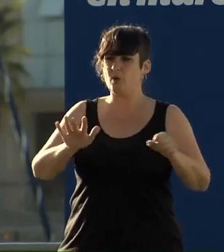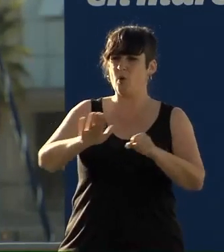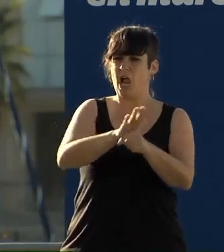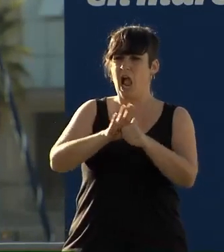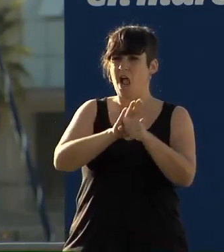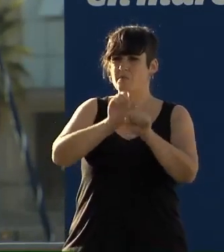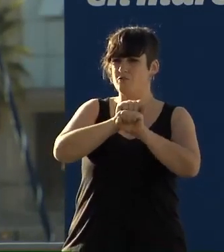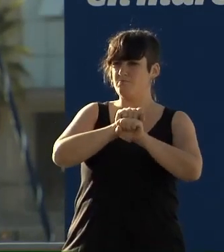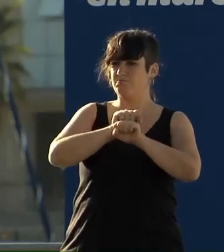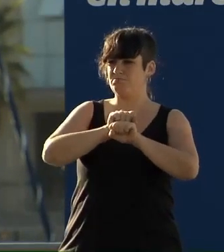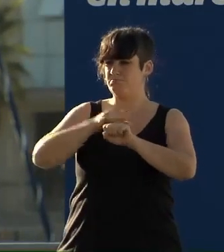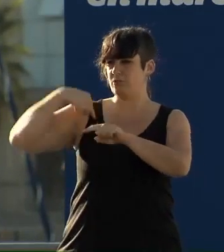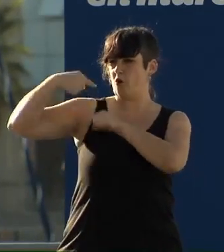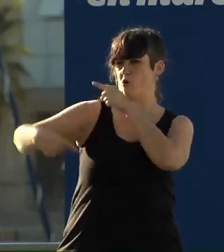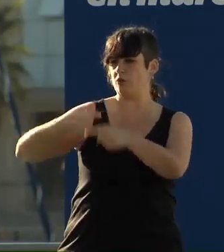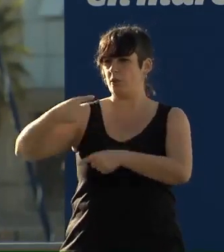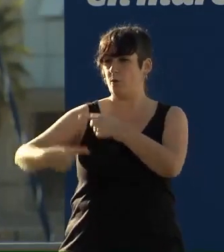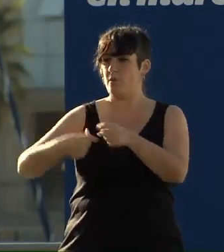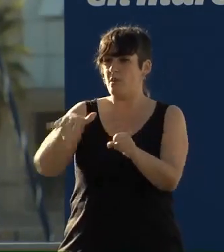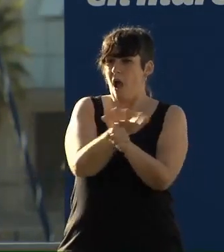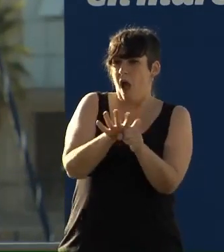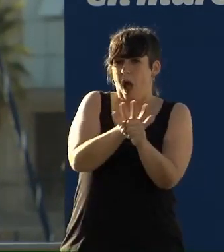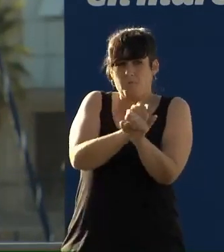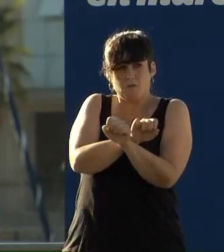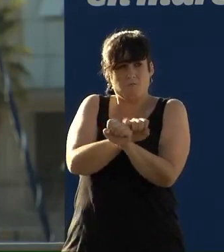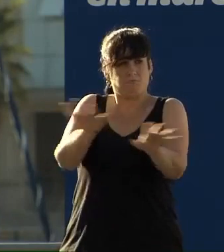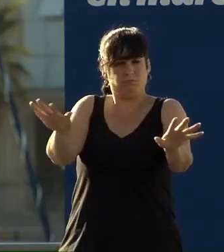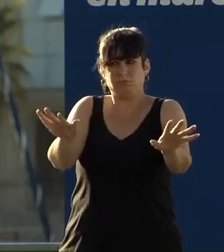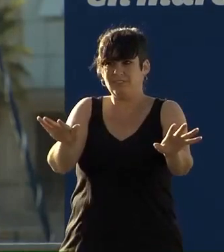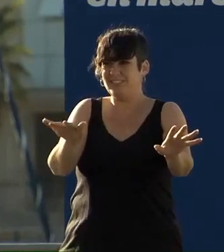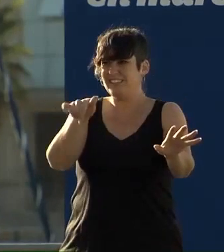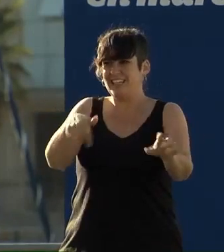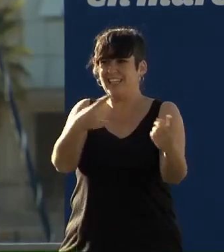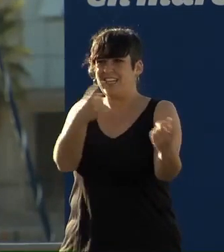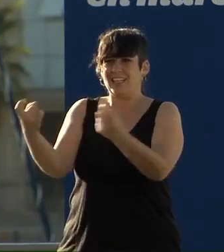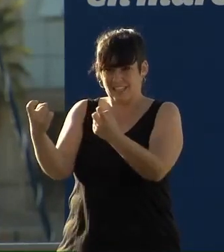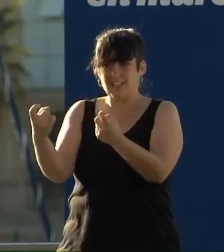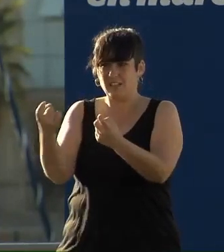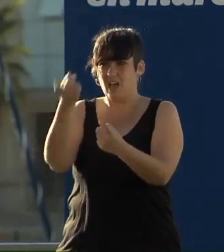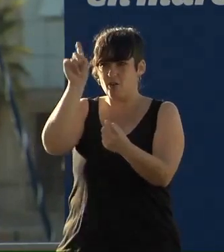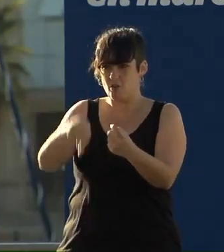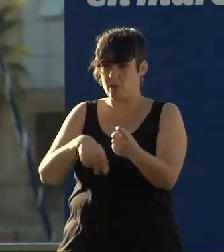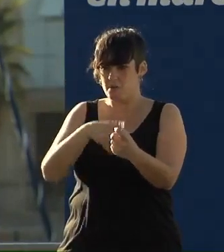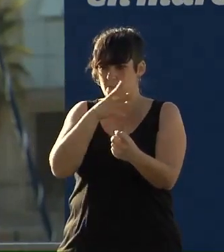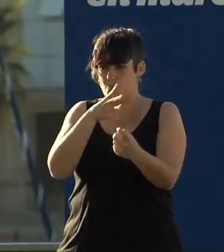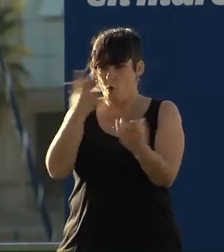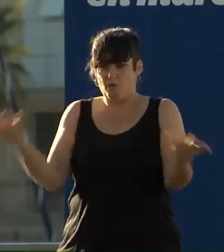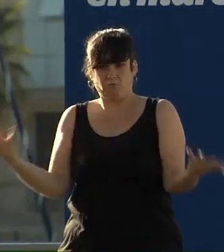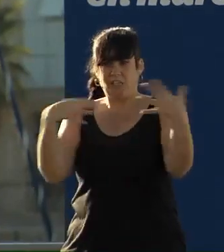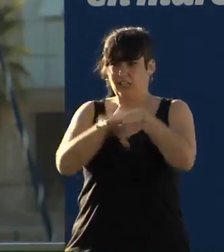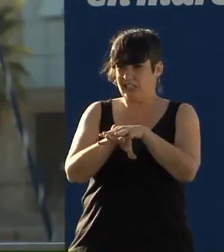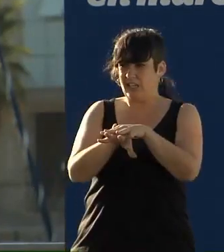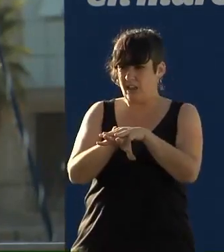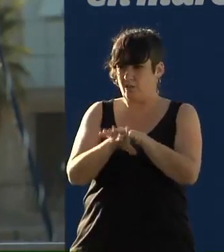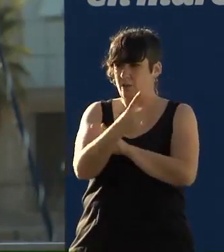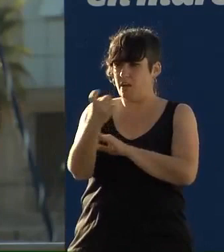de repercusión, o ámbito sin o cual non se pode desenvolver esta batalla aquí sin ter en conta a súa interrelación absolutamente dialéctica